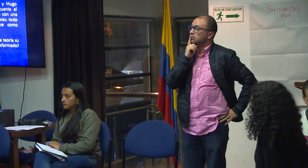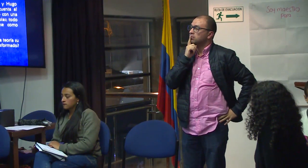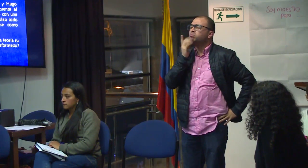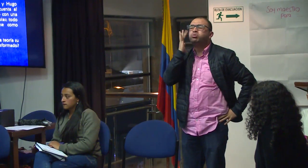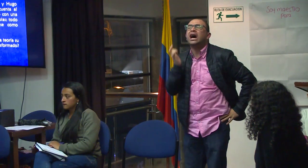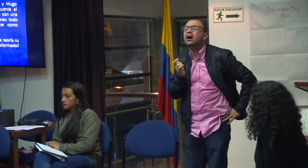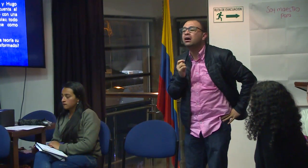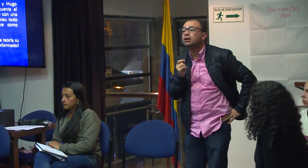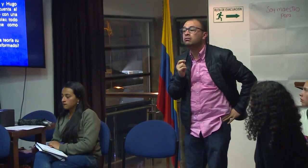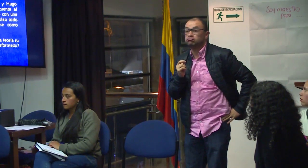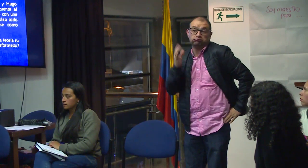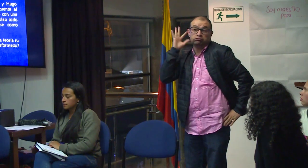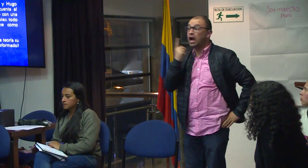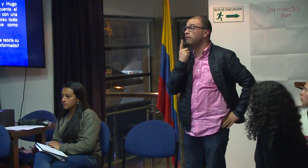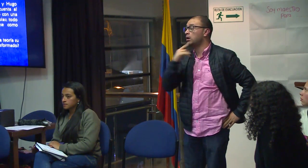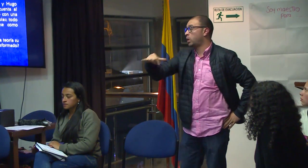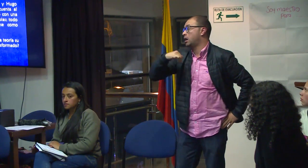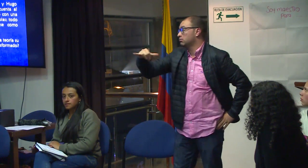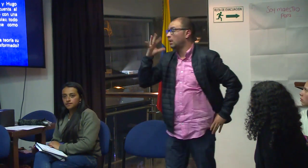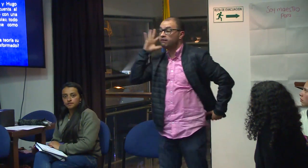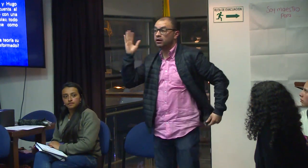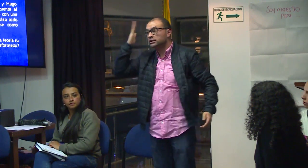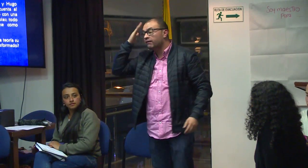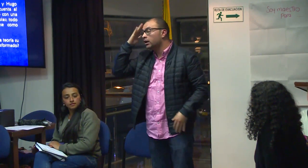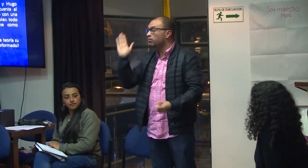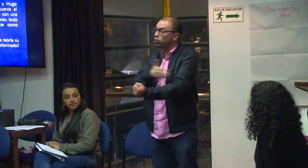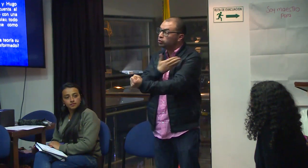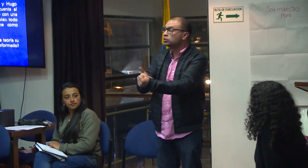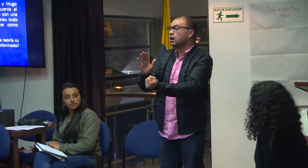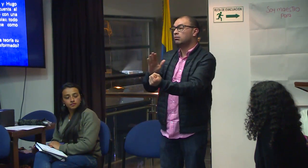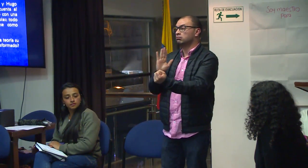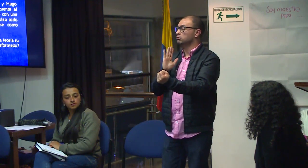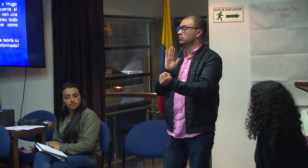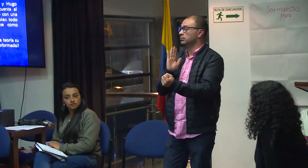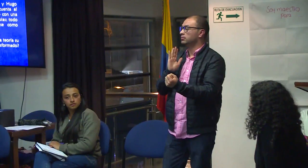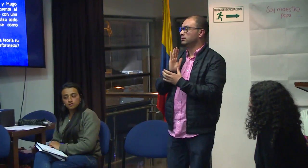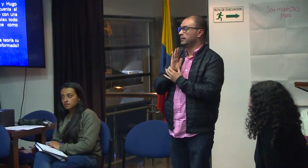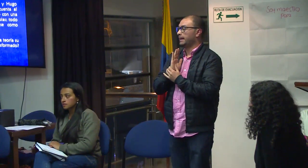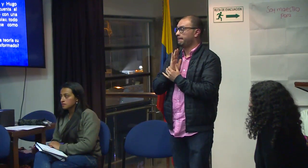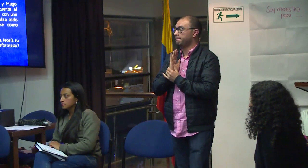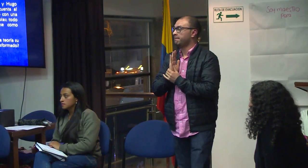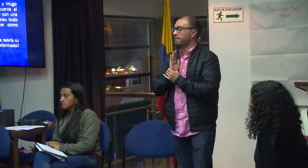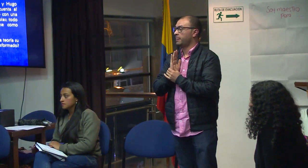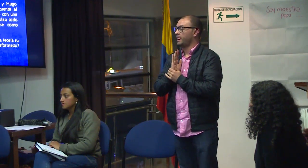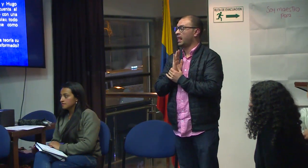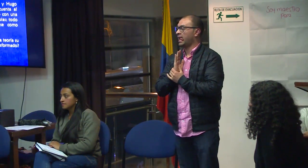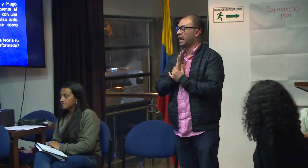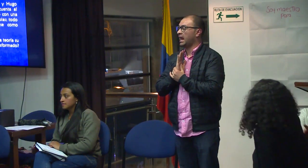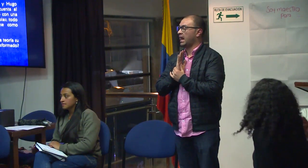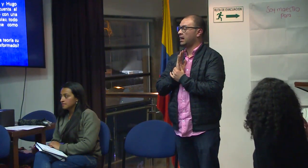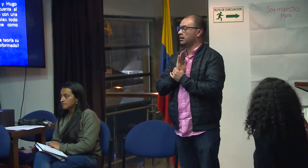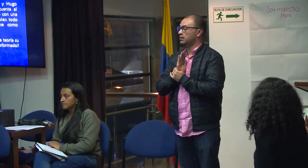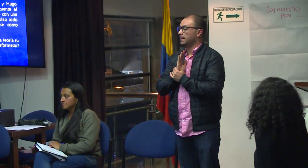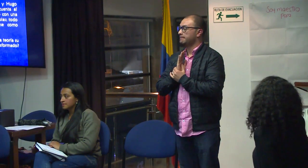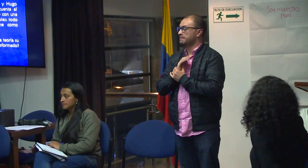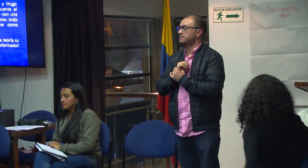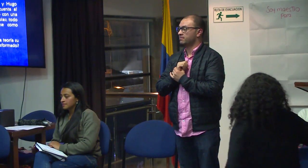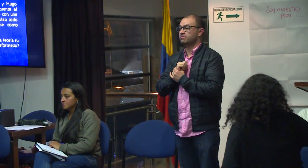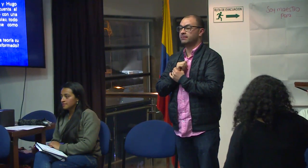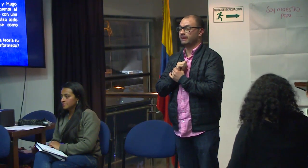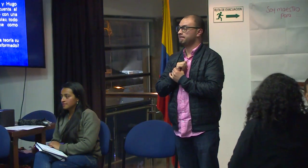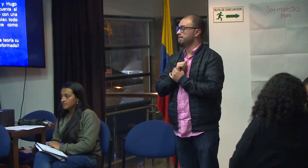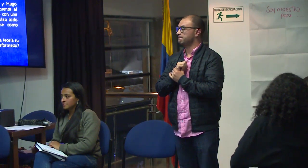también, si pusiéramos, son iguales? ¿Sí? Los oyentes hablan. Y eso en relación a si